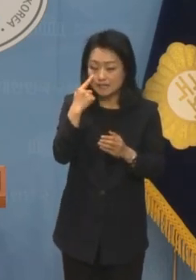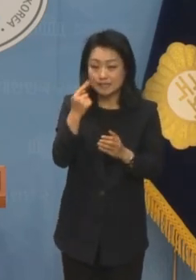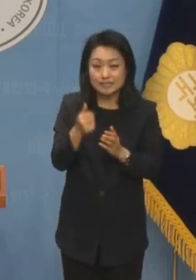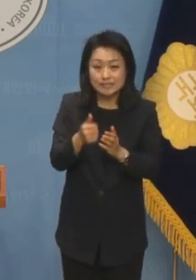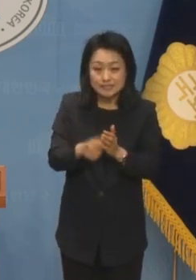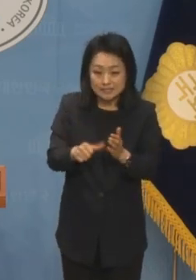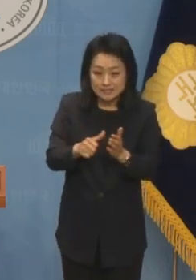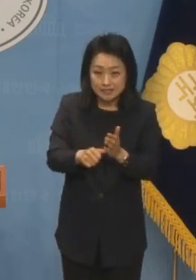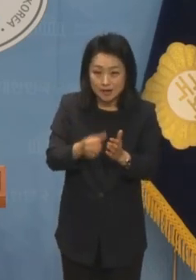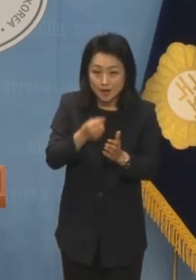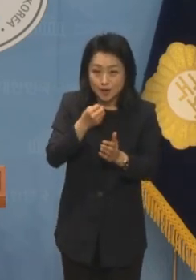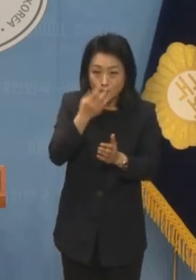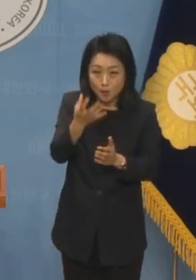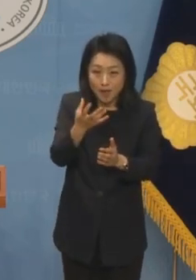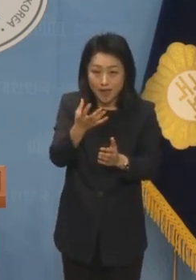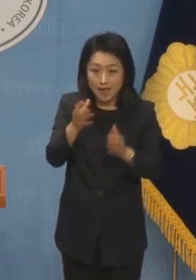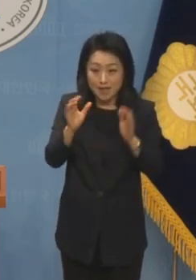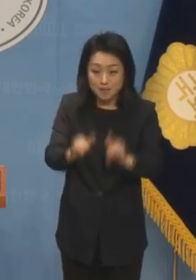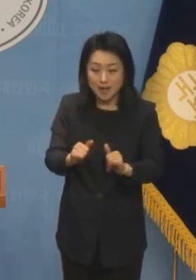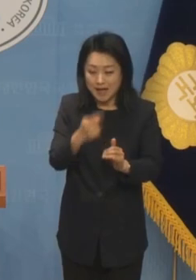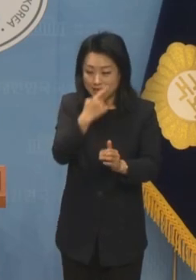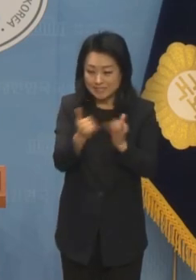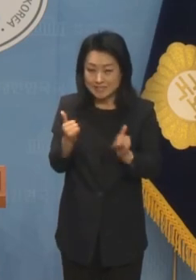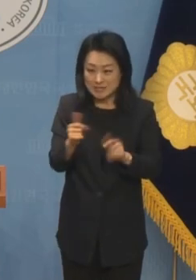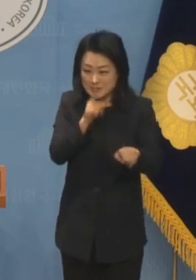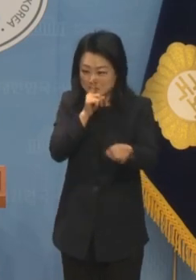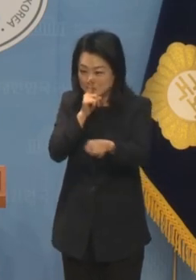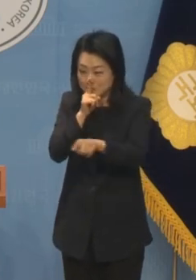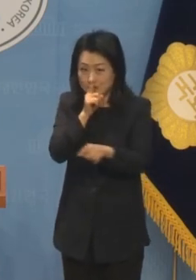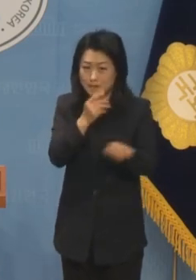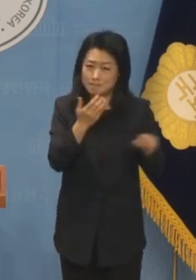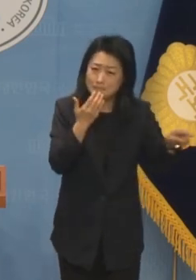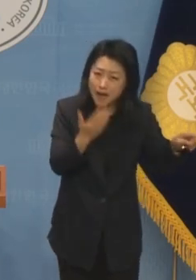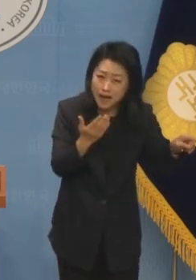비위를 감출 수 있겠습니까? 이 검사는